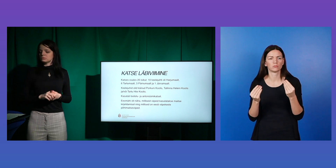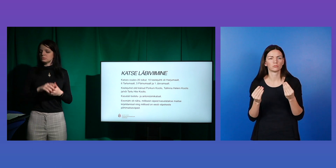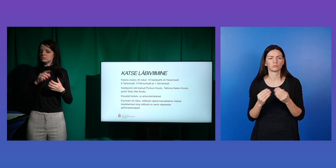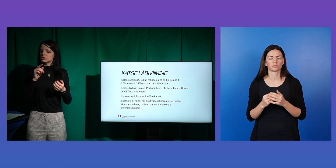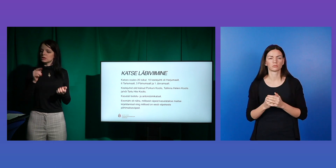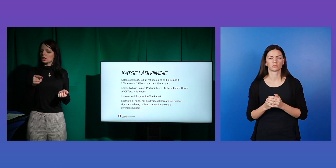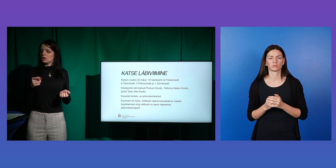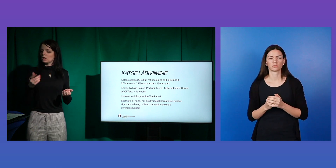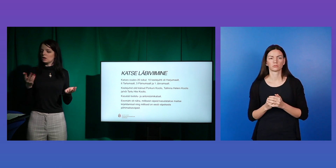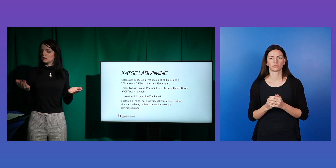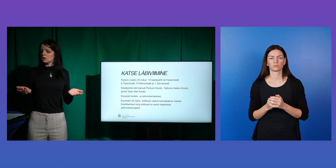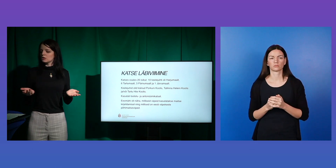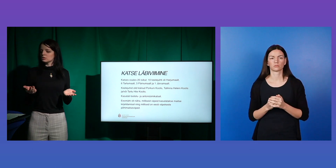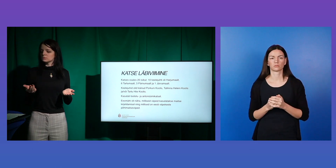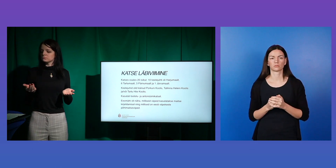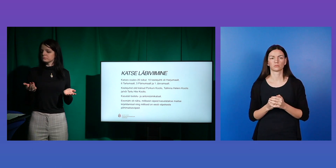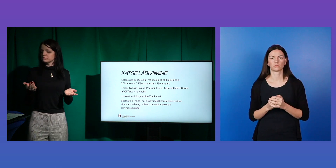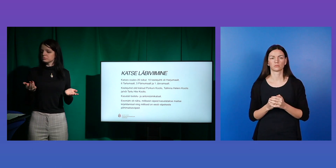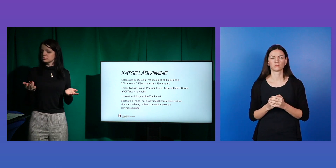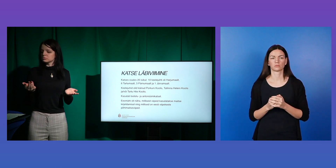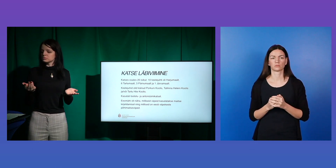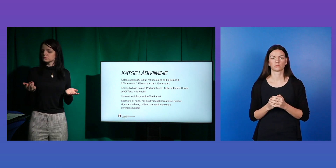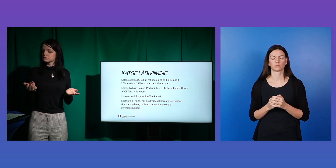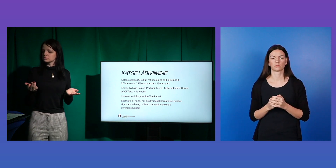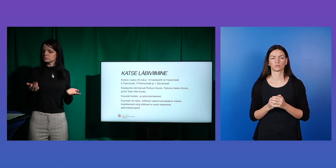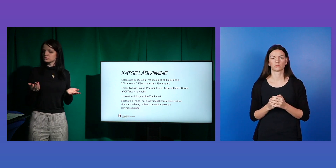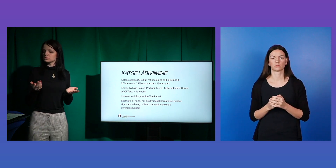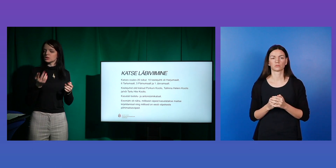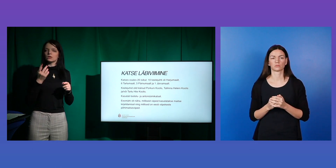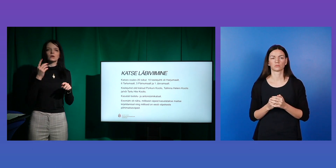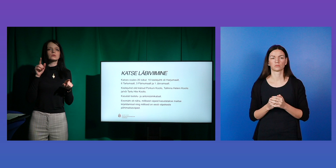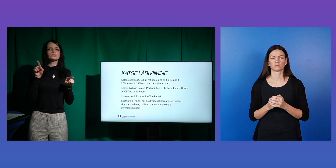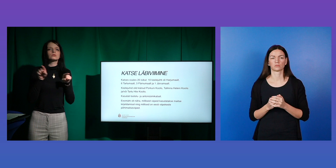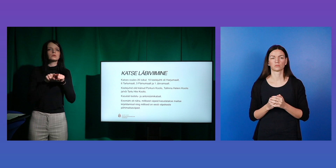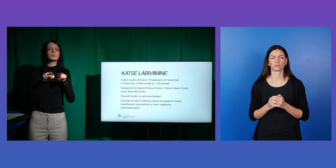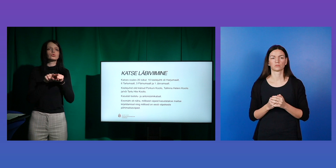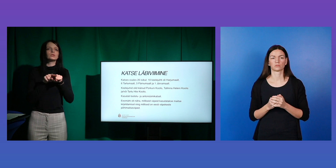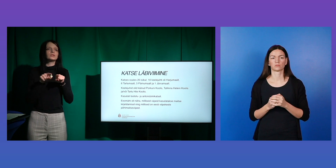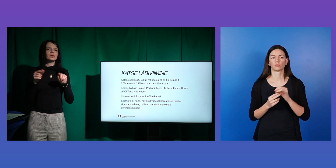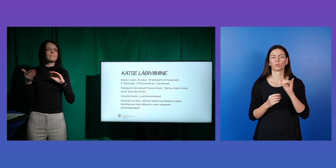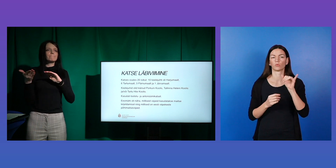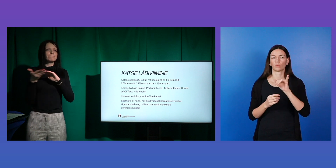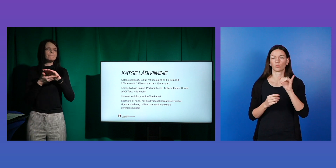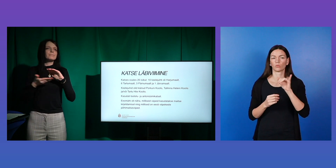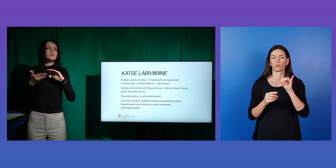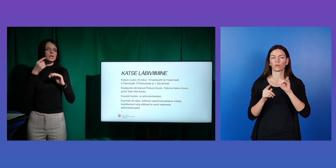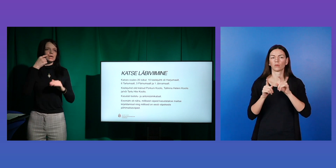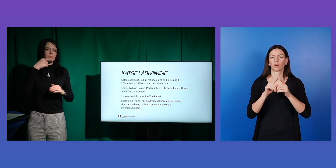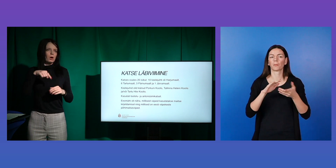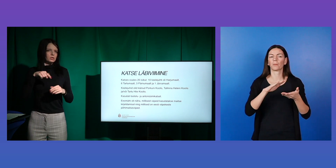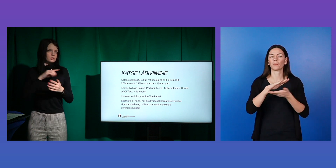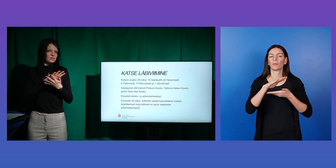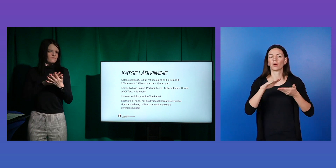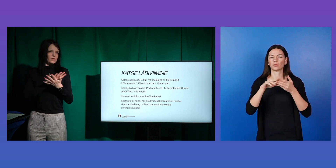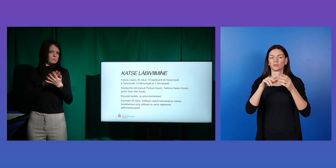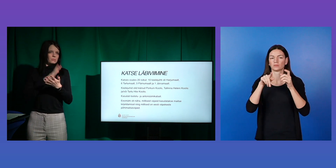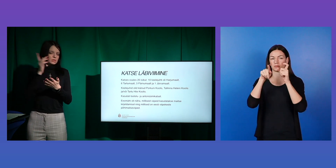et millised on need maitsete kirjeldused siis, milliseid viipemärke kasutatakse. Ja samuti